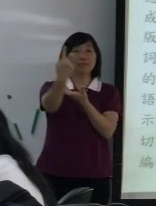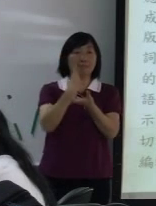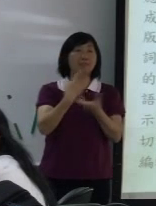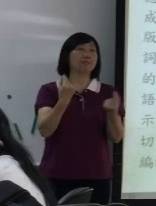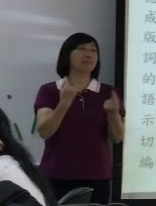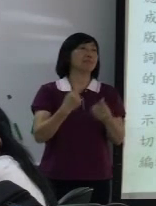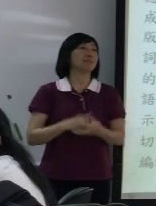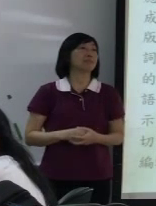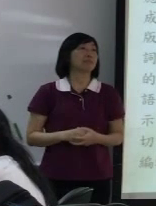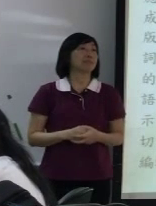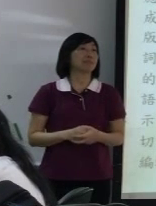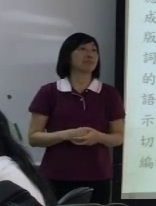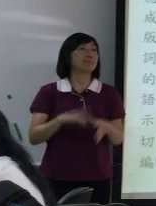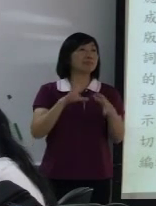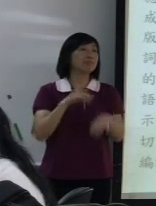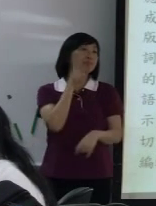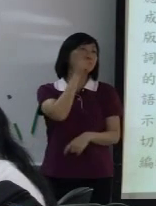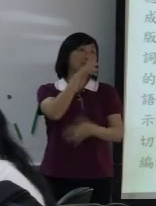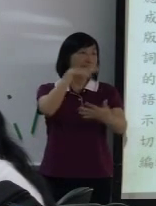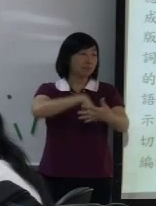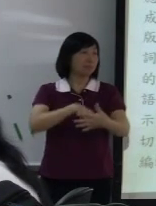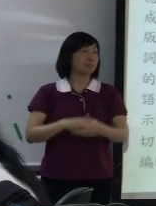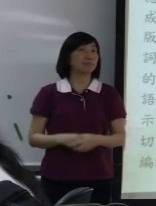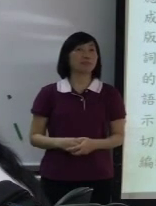哦，那在